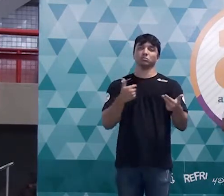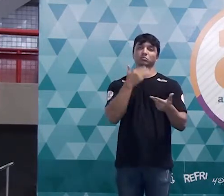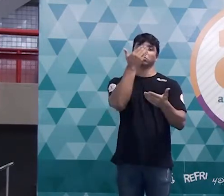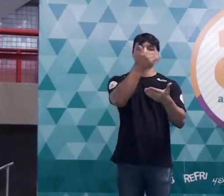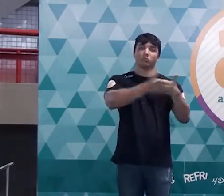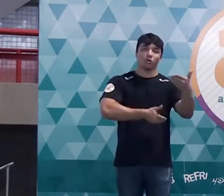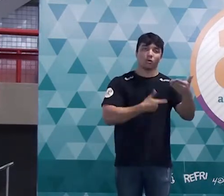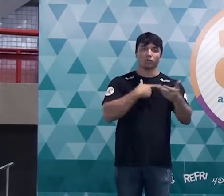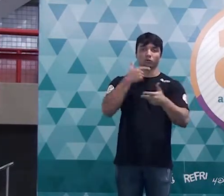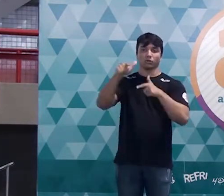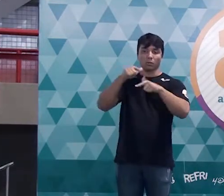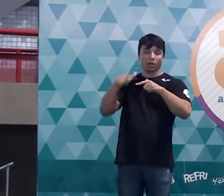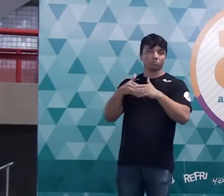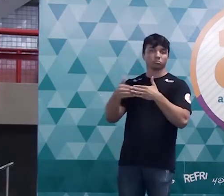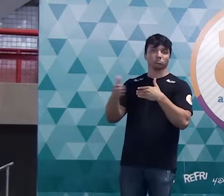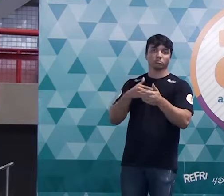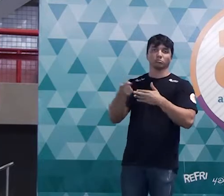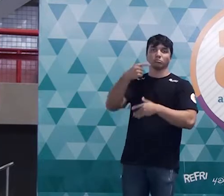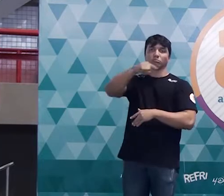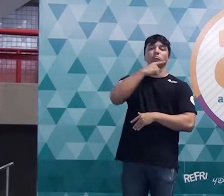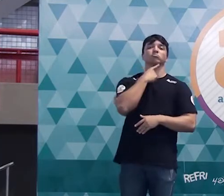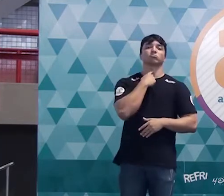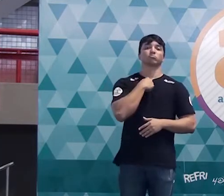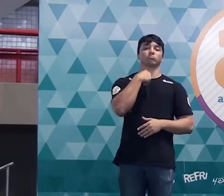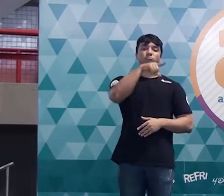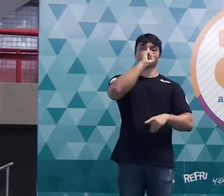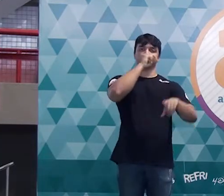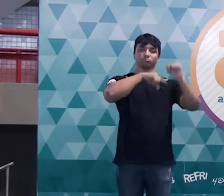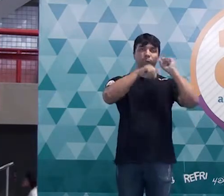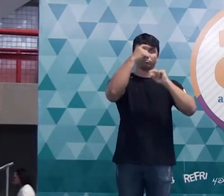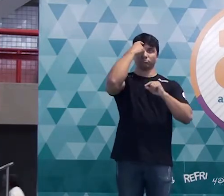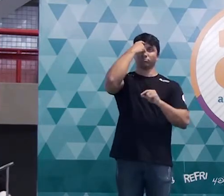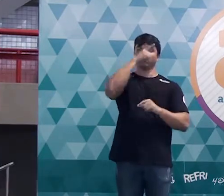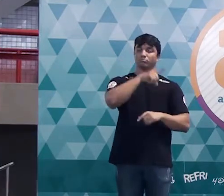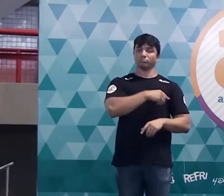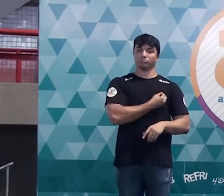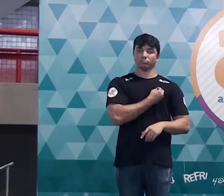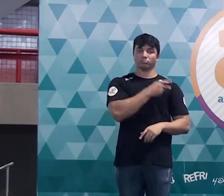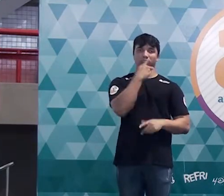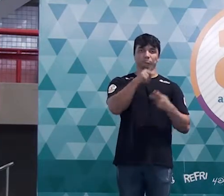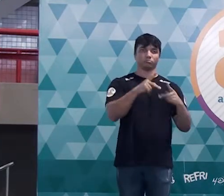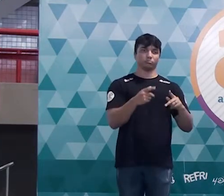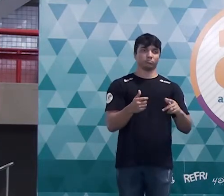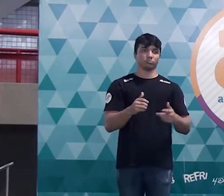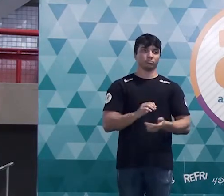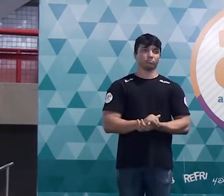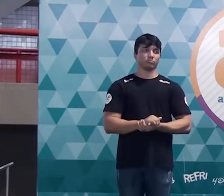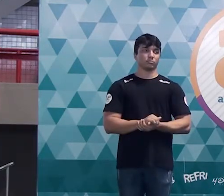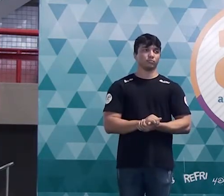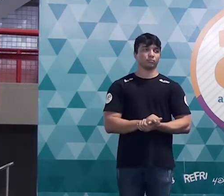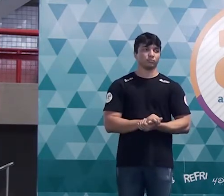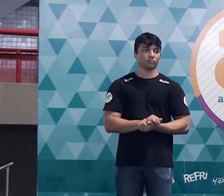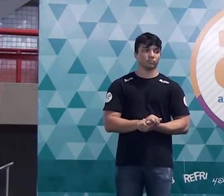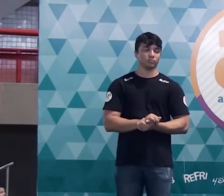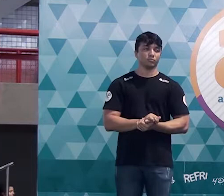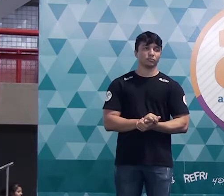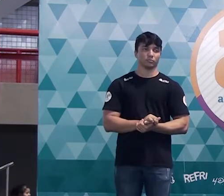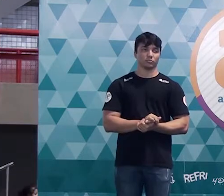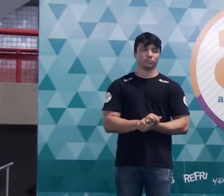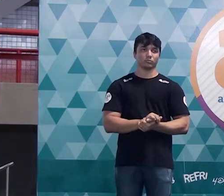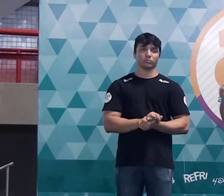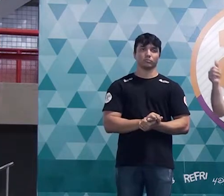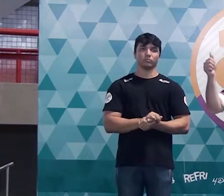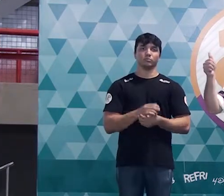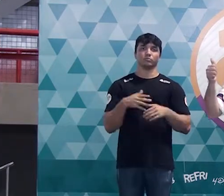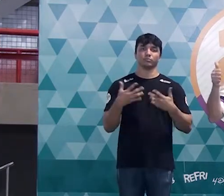para arranjar emprego que vocês venham a fazer na vida. Alô, alô, alô? Testando?